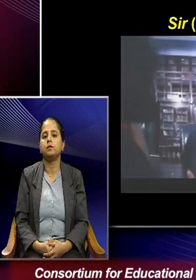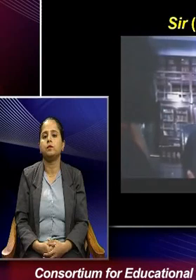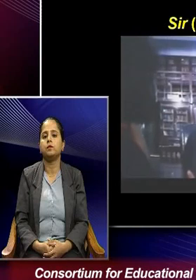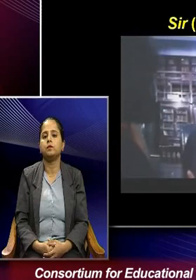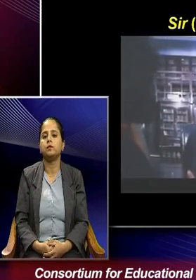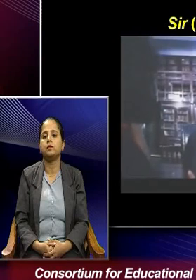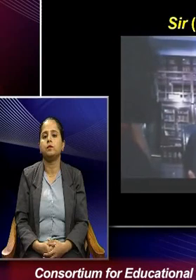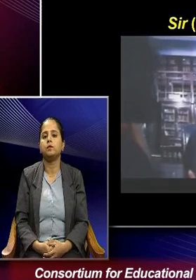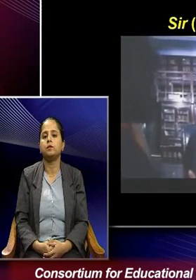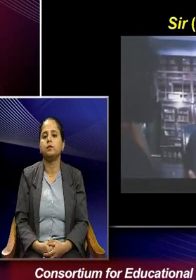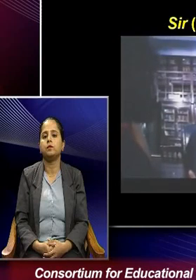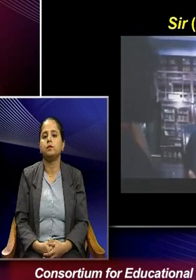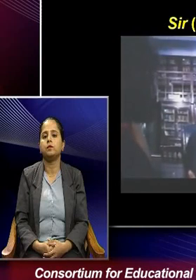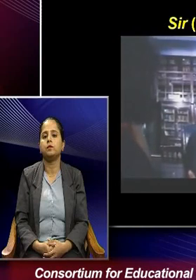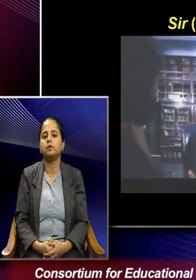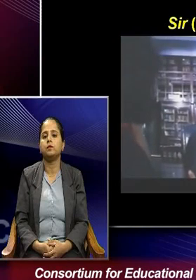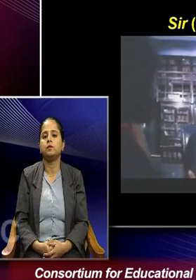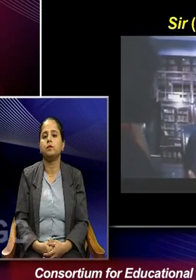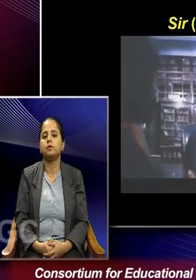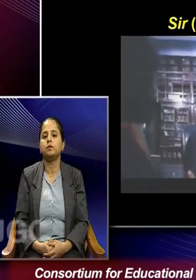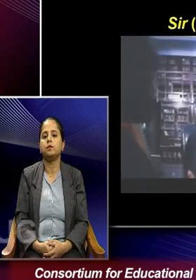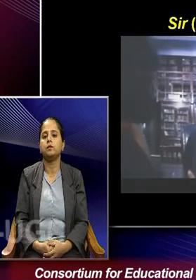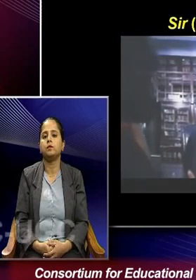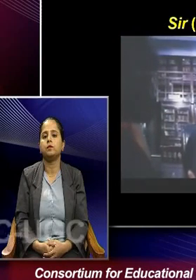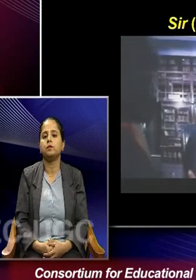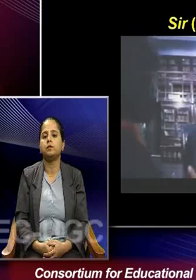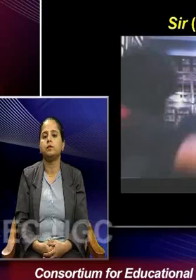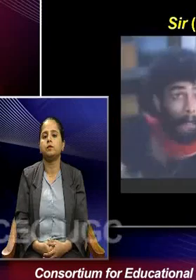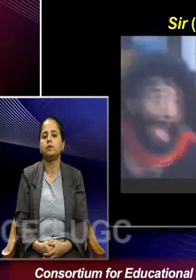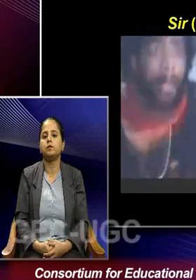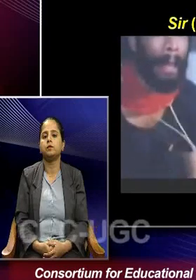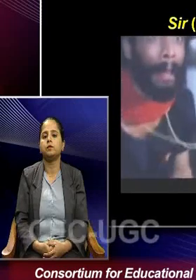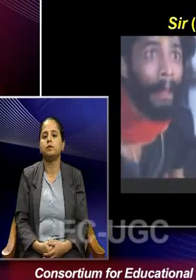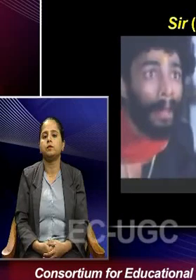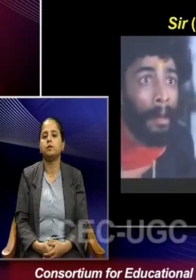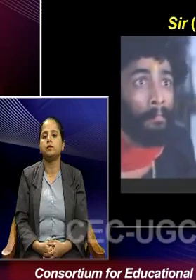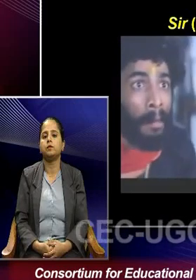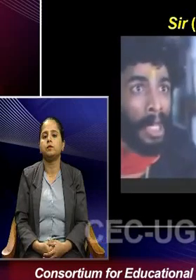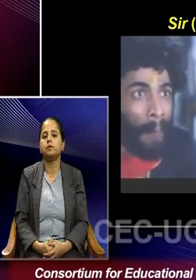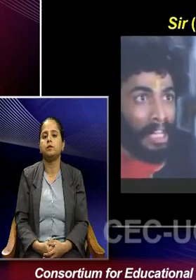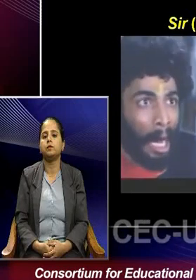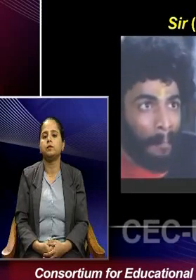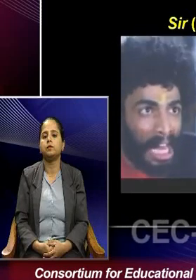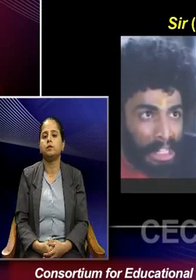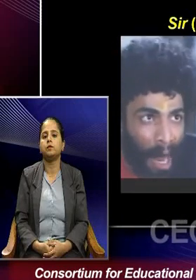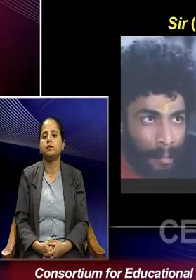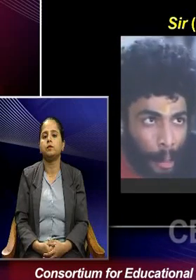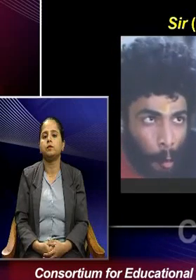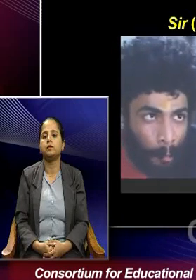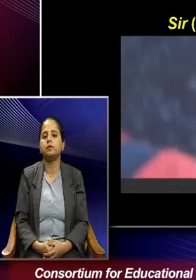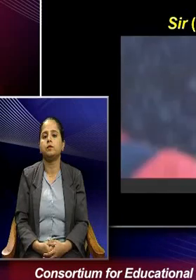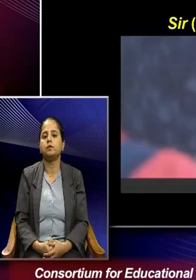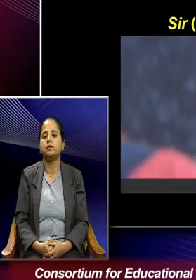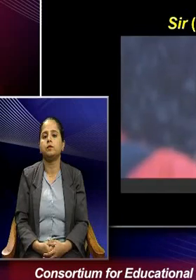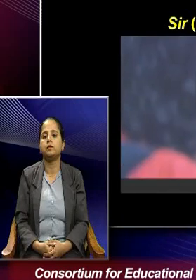देखिए, यहाँ सिगरेट पीना मना है और ये पाँव मेज से नीचे उतारिए, ये लाइब्रेरी है। मेरी बात का पहले जवाब दे